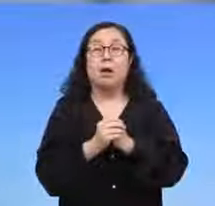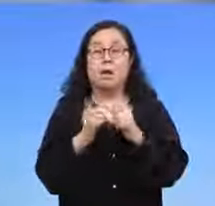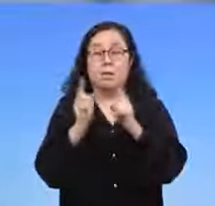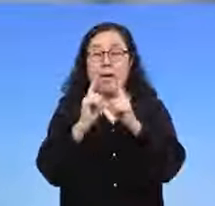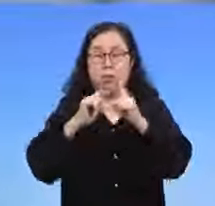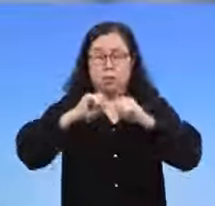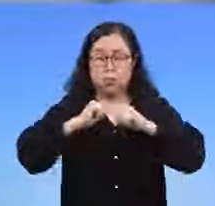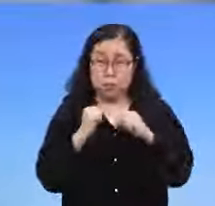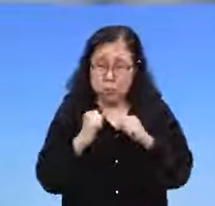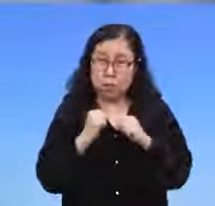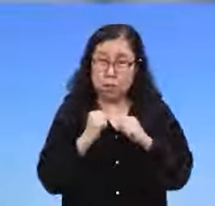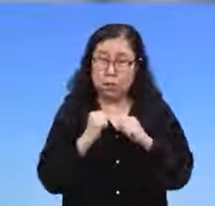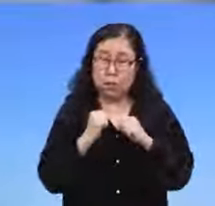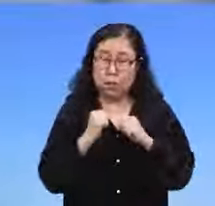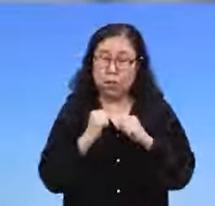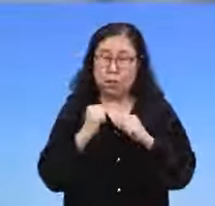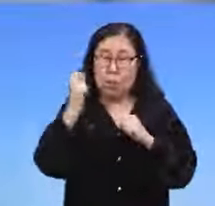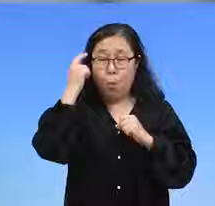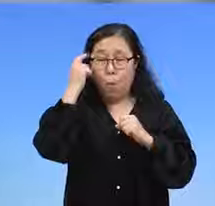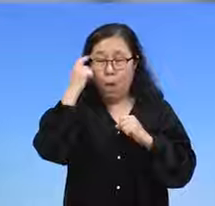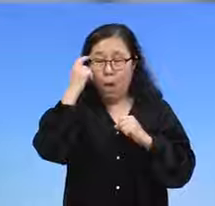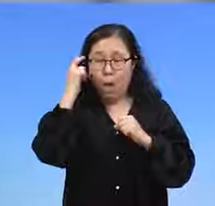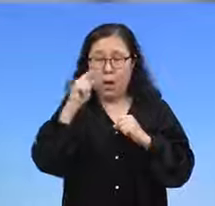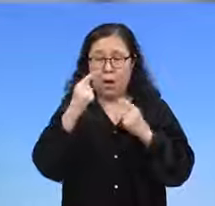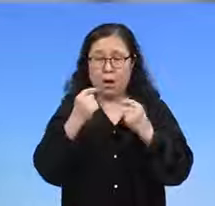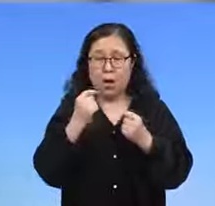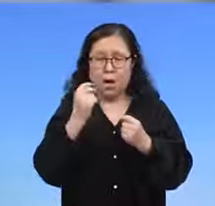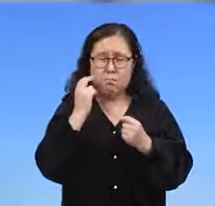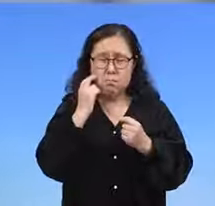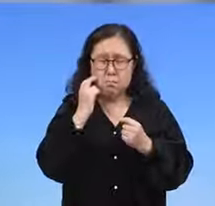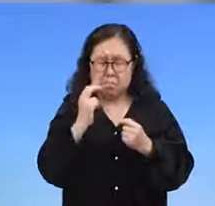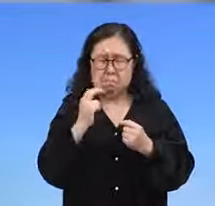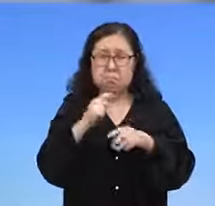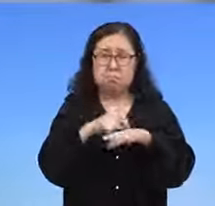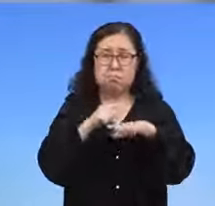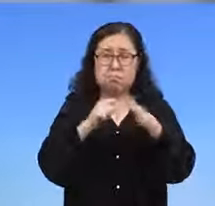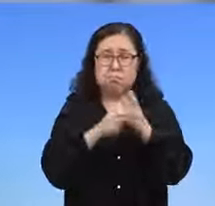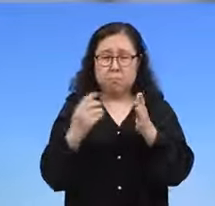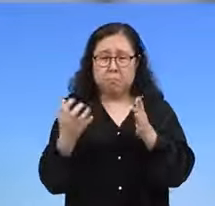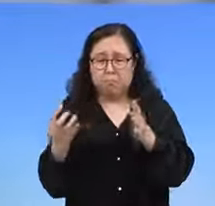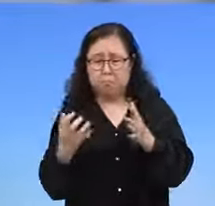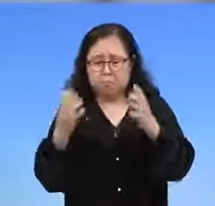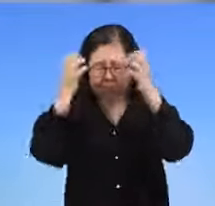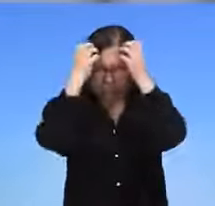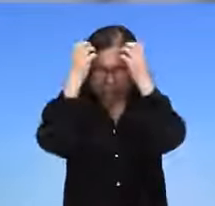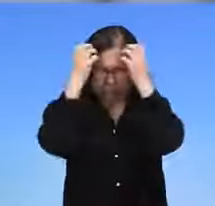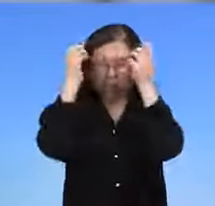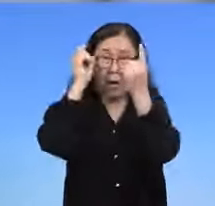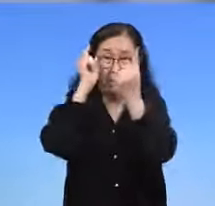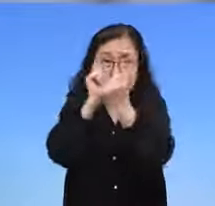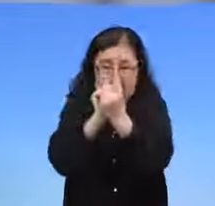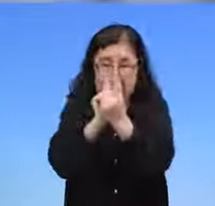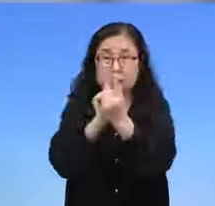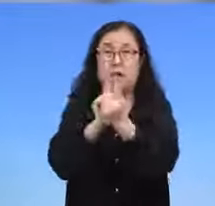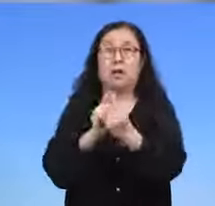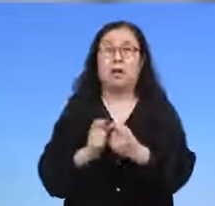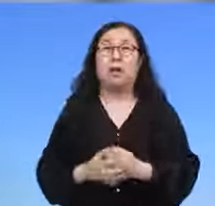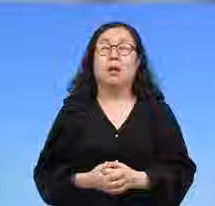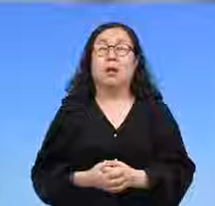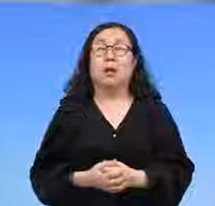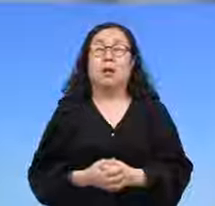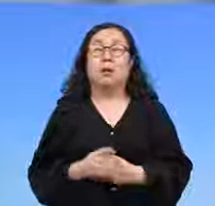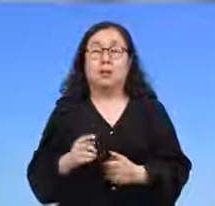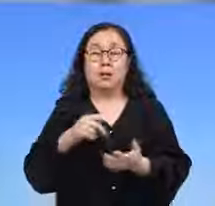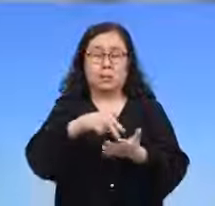아니, 말씀에 순종했는데 왜 이런 가슴 아픈 고난이 찾아오는가? 이게 지금 어떤 상황인가